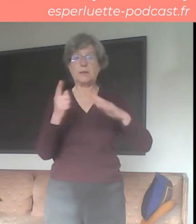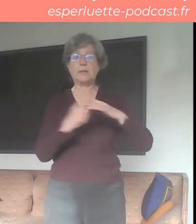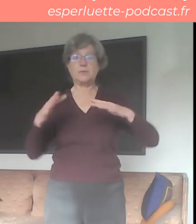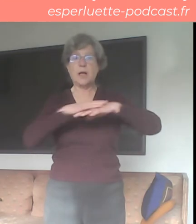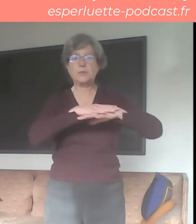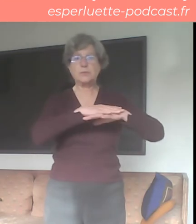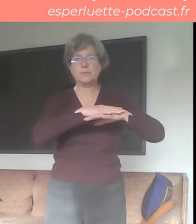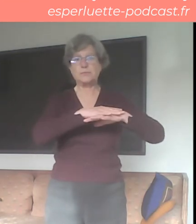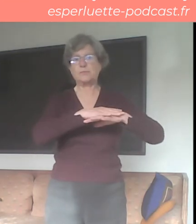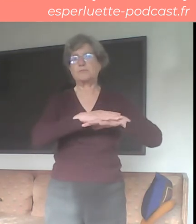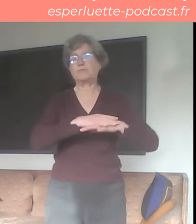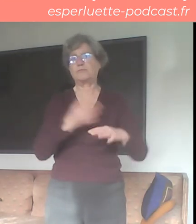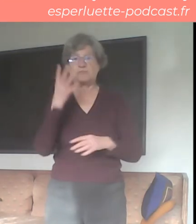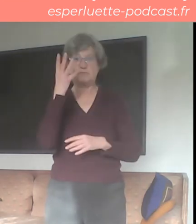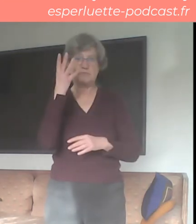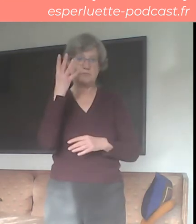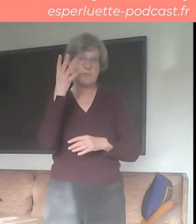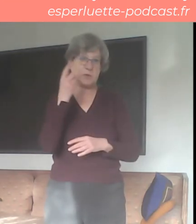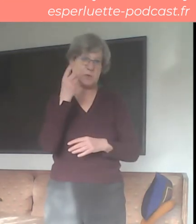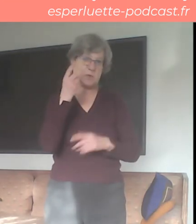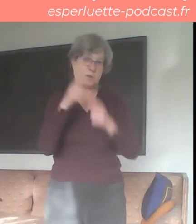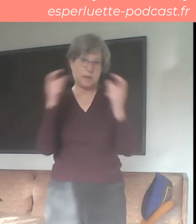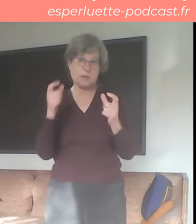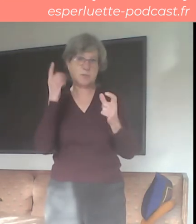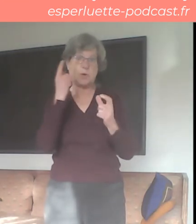quand on en est conscient, c'est très, très difficile.